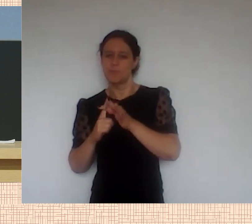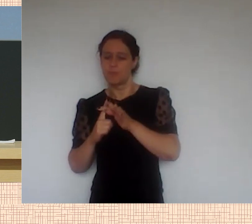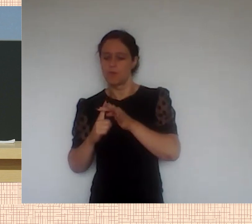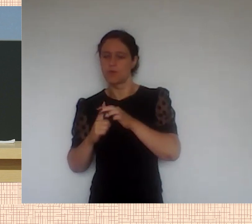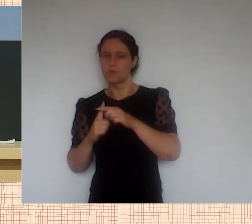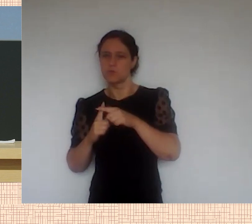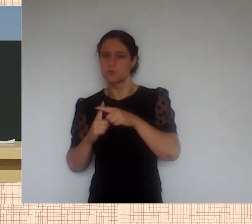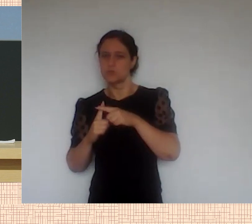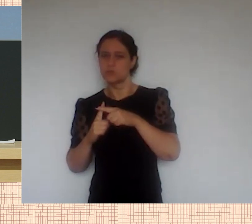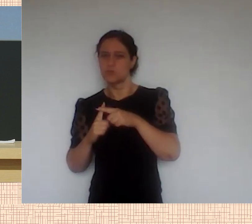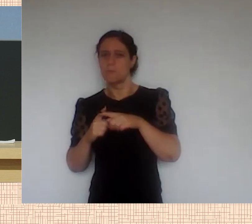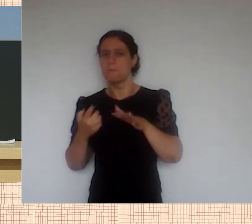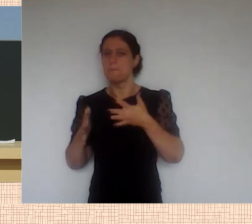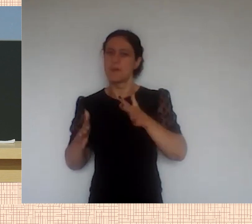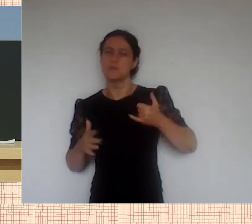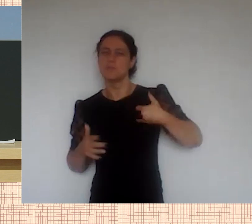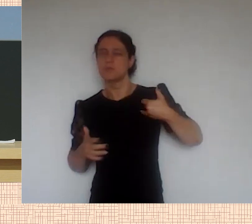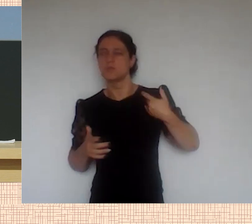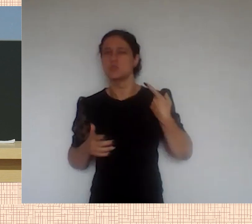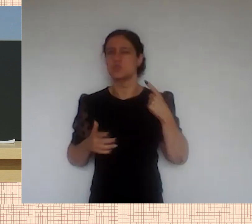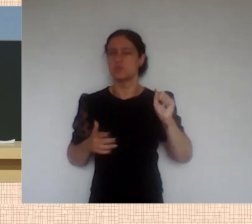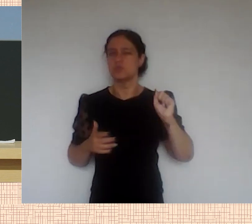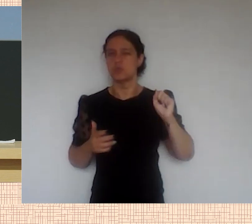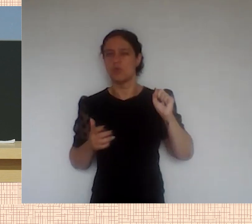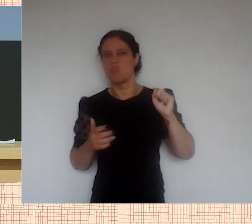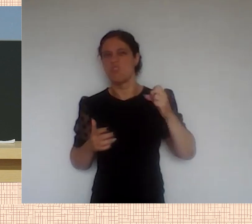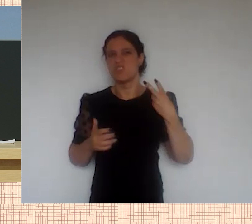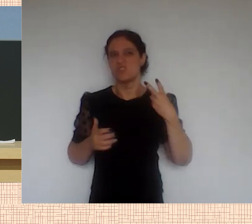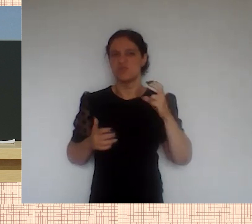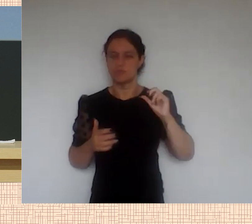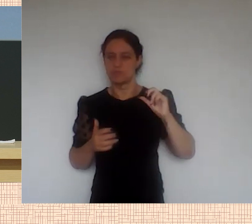se você recuar para a primeira viagem de Paulo,